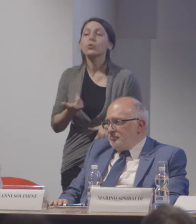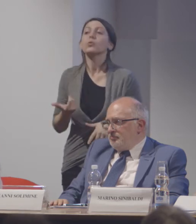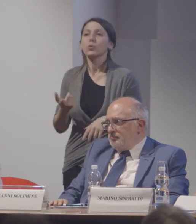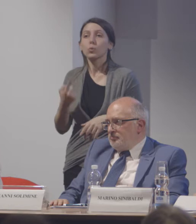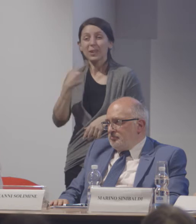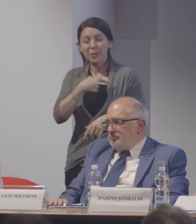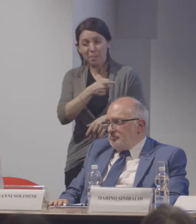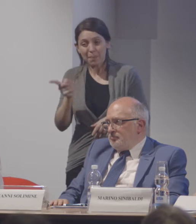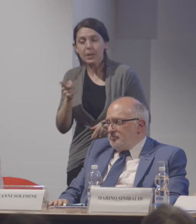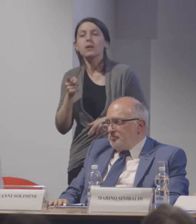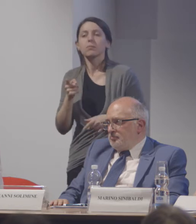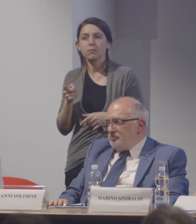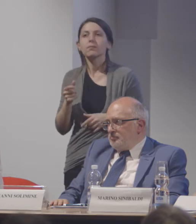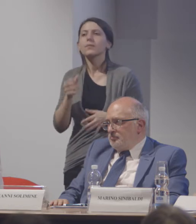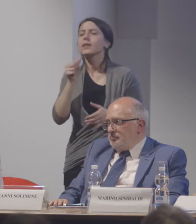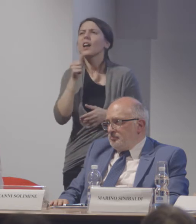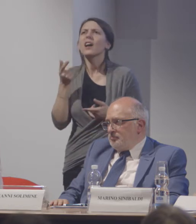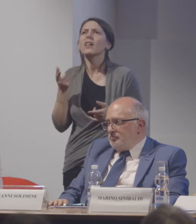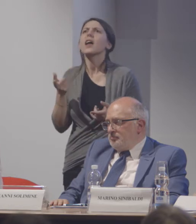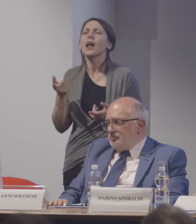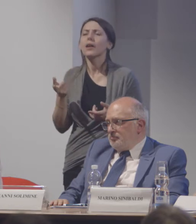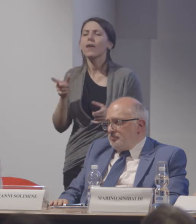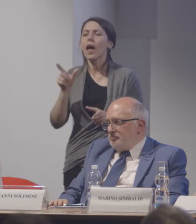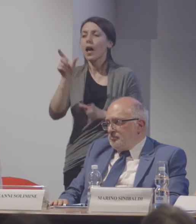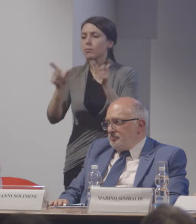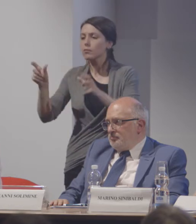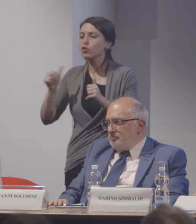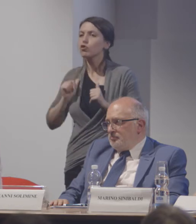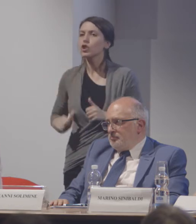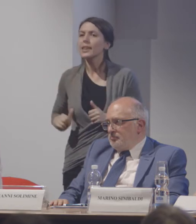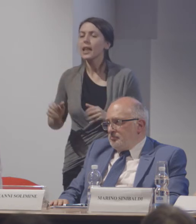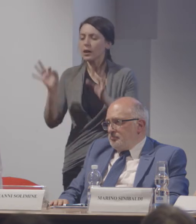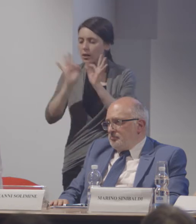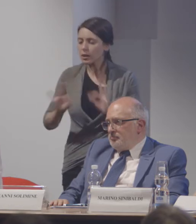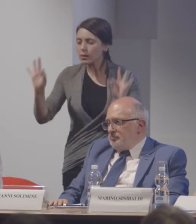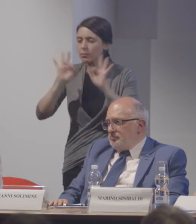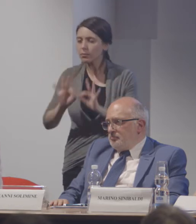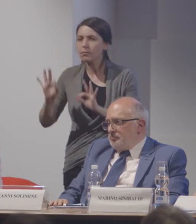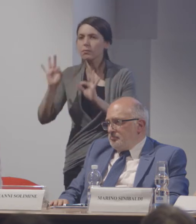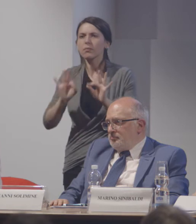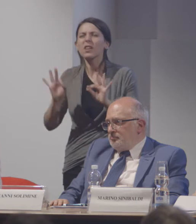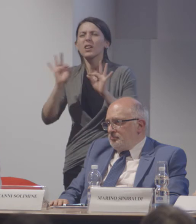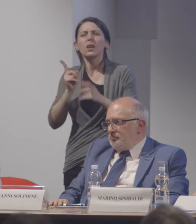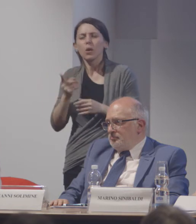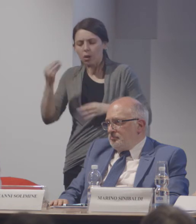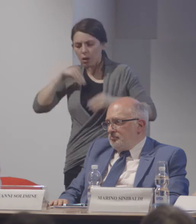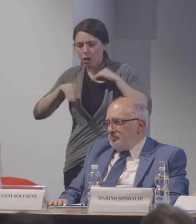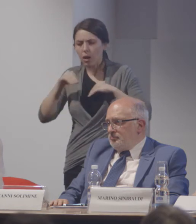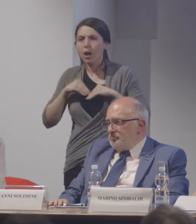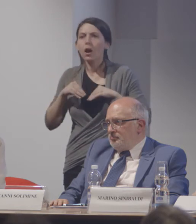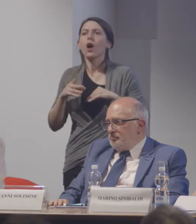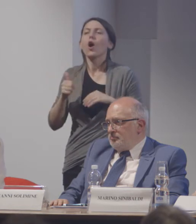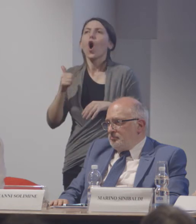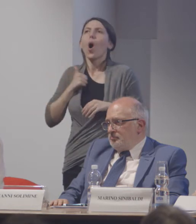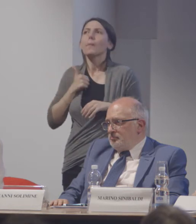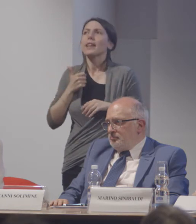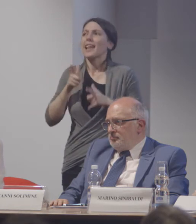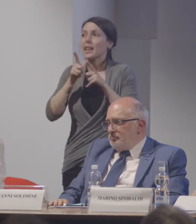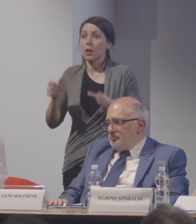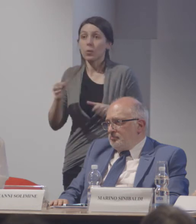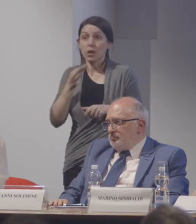quella di preparare cittadini innanzitutto con le competenze, in primis linguistiche, che non è solo parlare